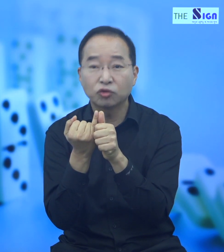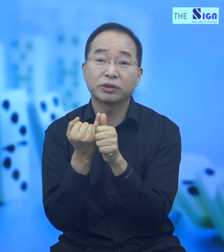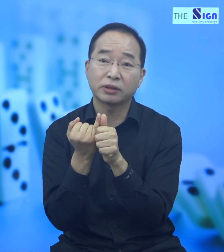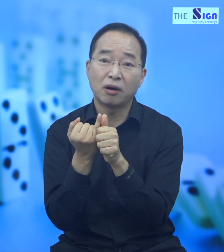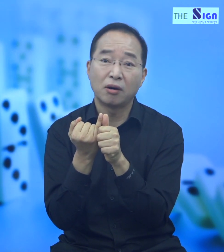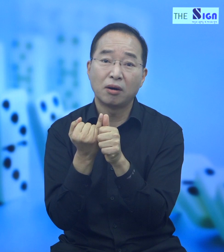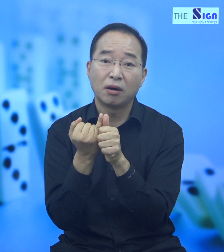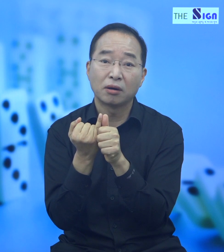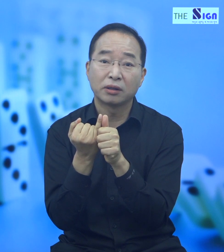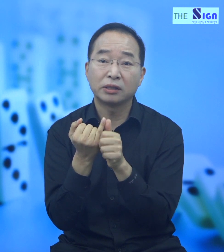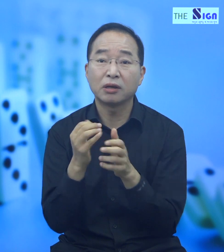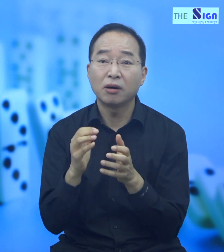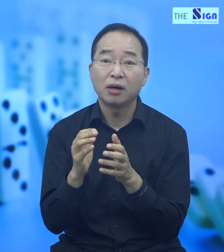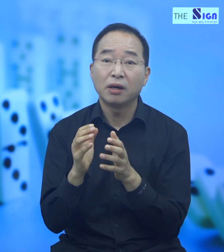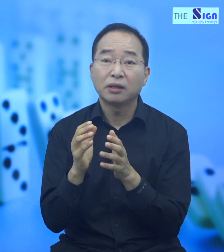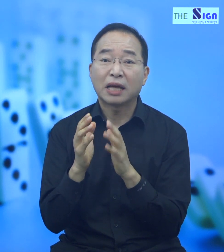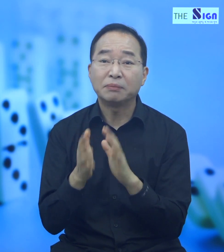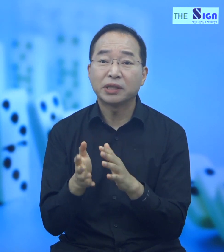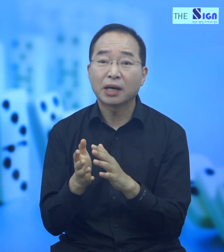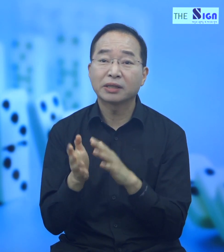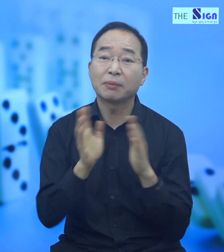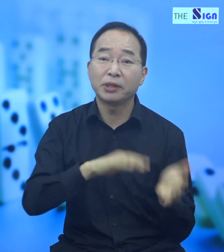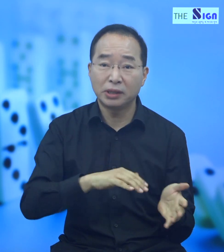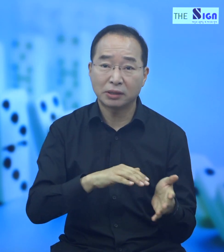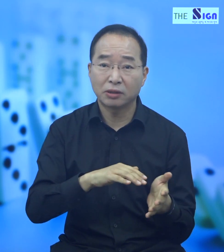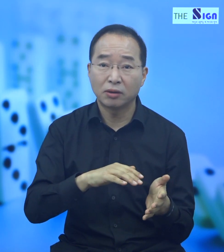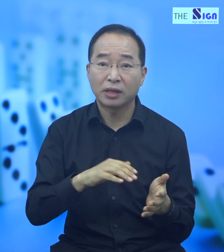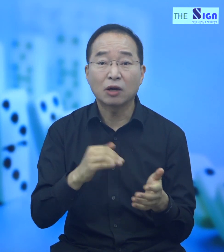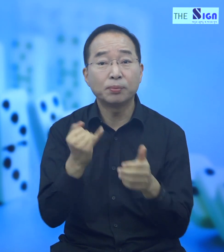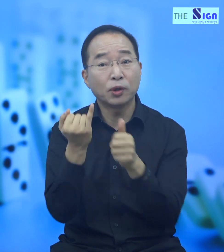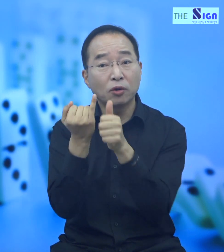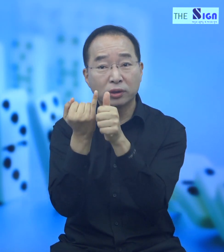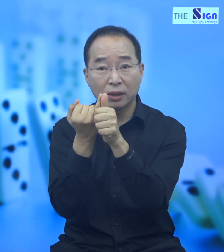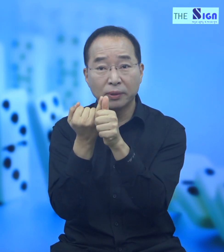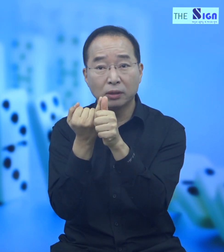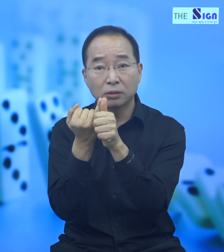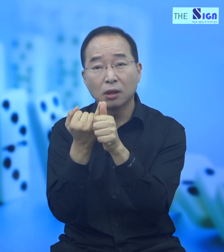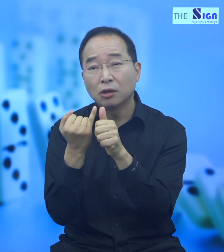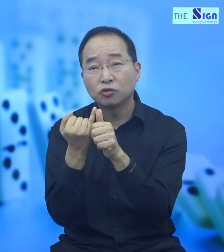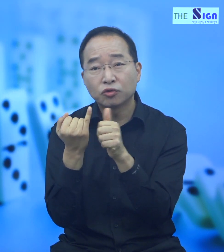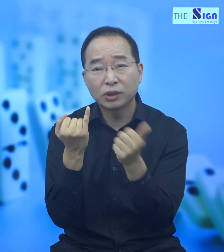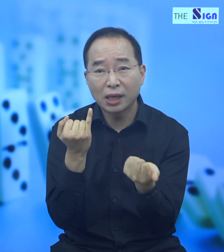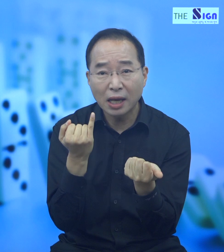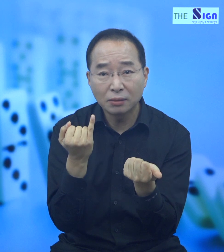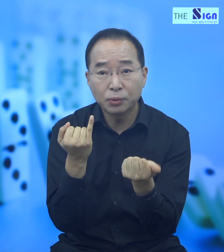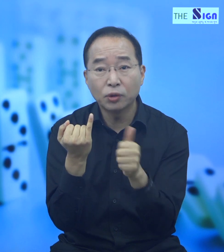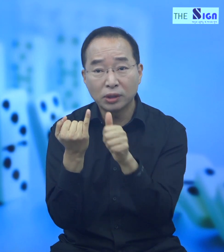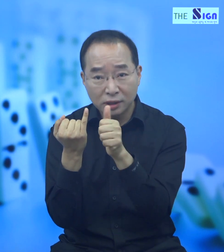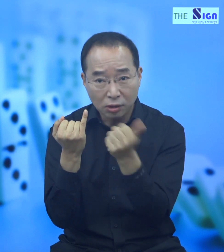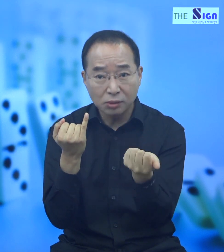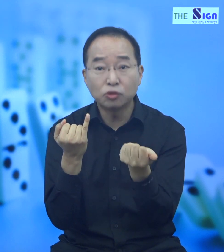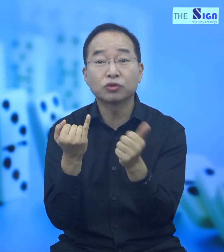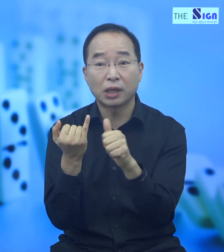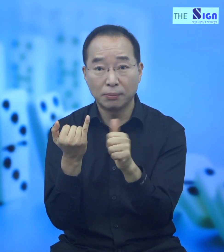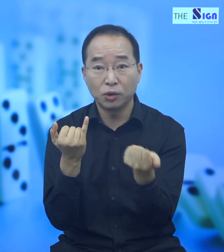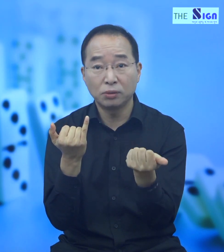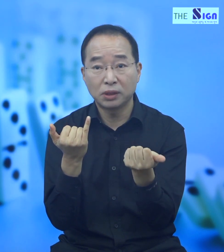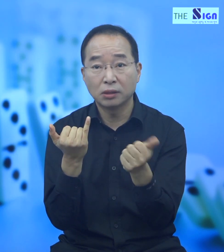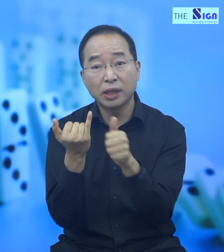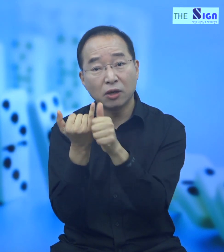죽었어. 그래서 남자가 사별이 됐어. 라고 표현을 어떻게 하면 죽다라는 표현이 쓰러지면 죽다라는 표현입니다. 근데